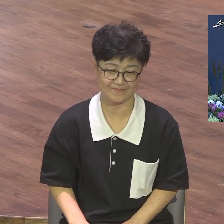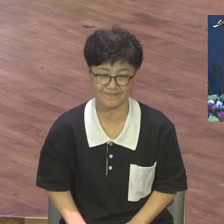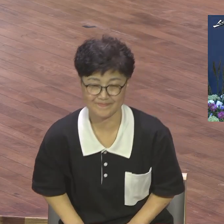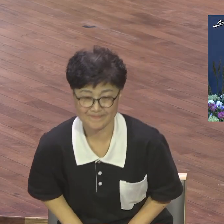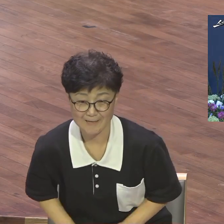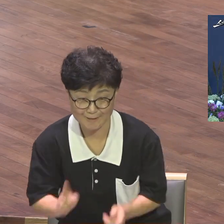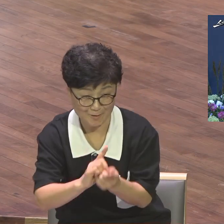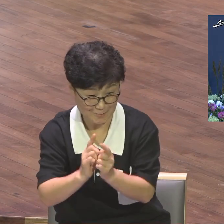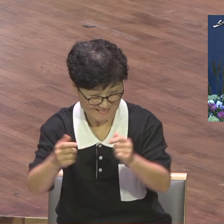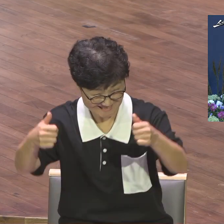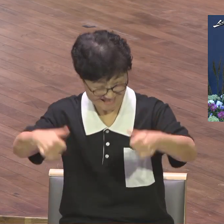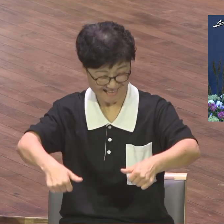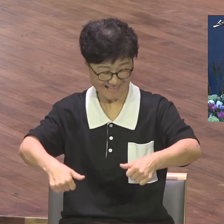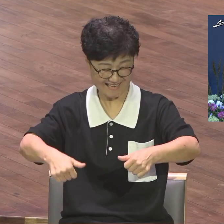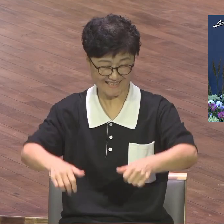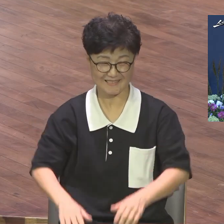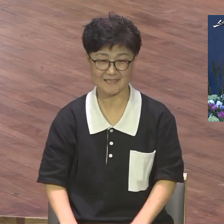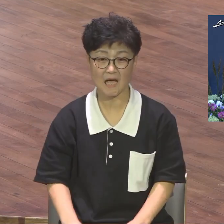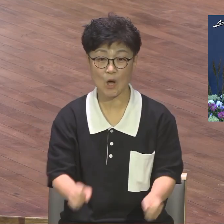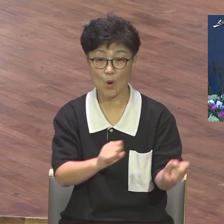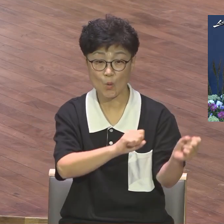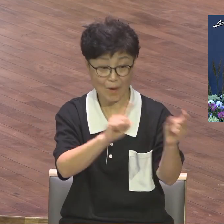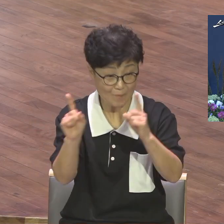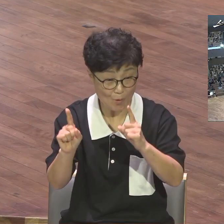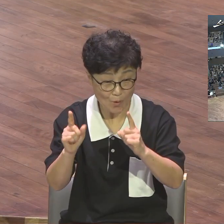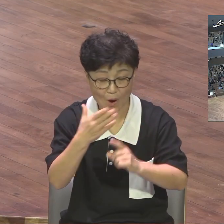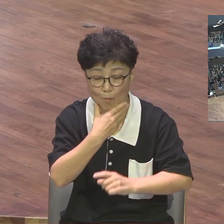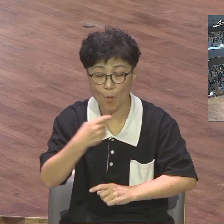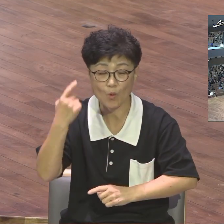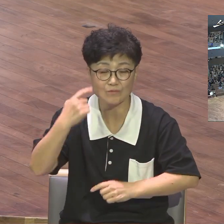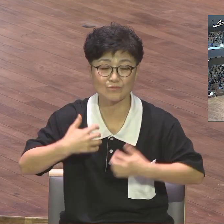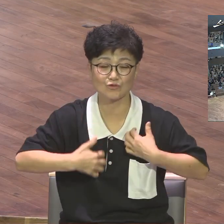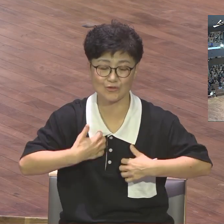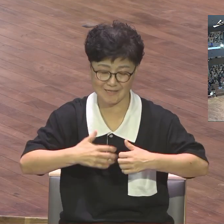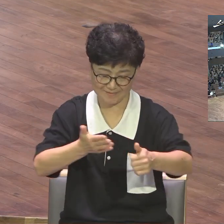나누도록 하겠습니다. 회복의 복음을 누립시다.